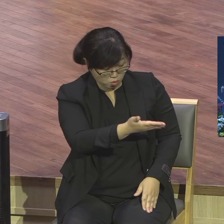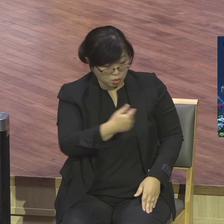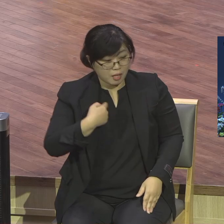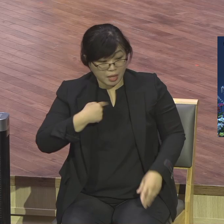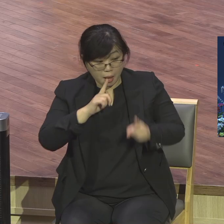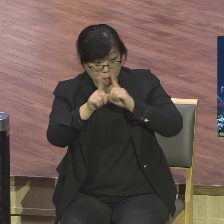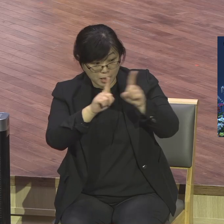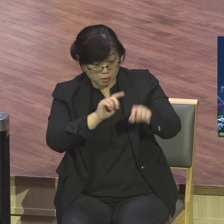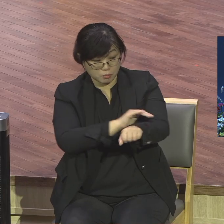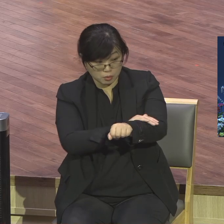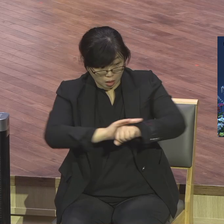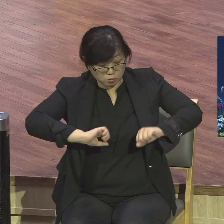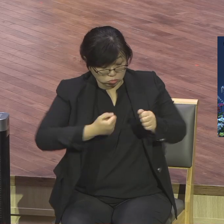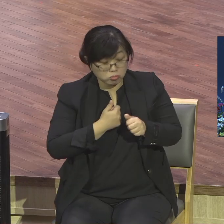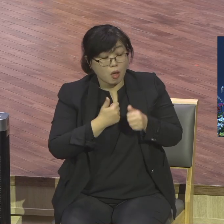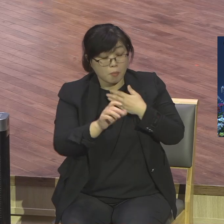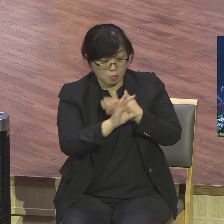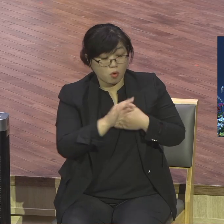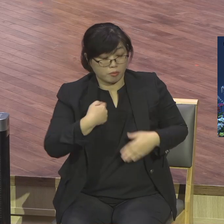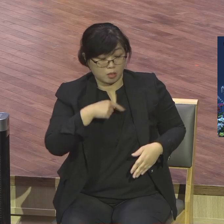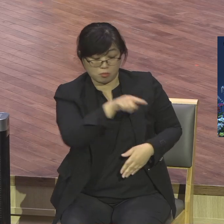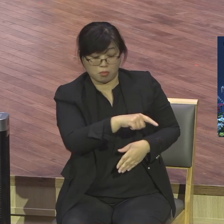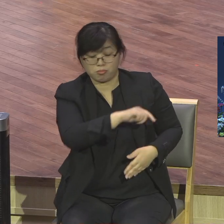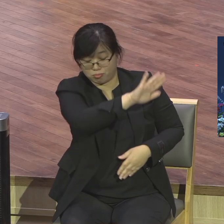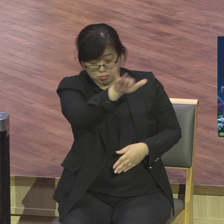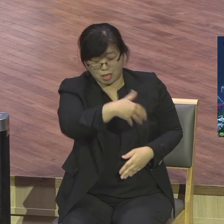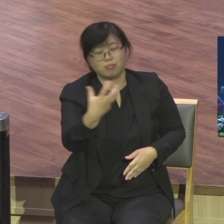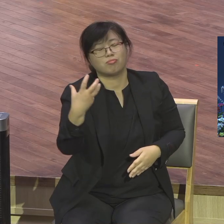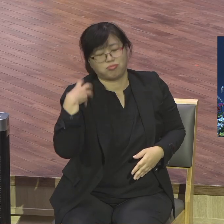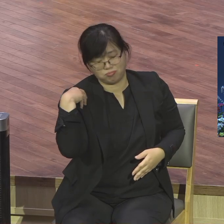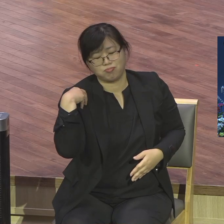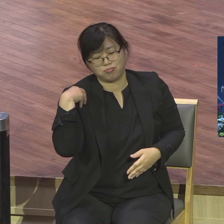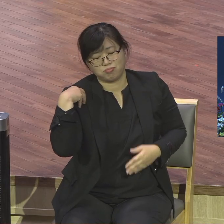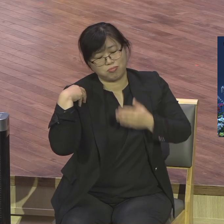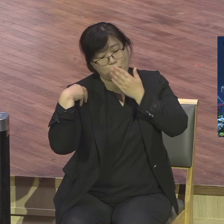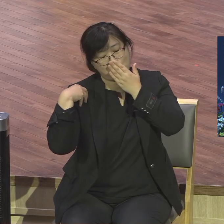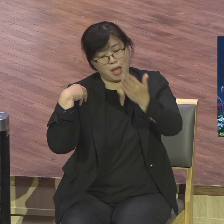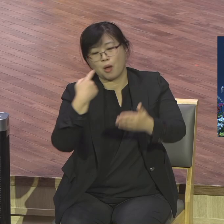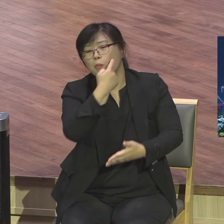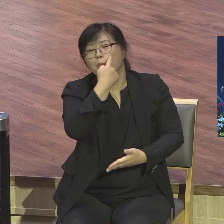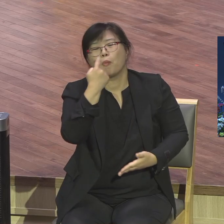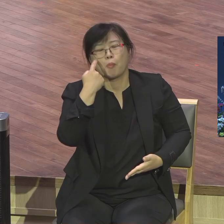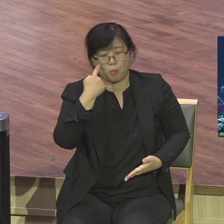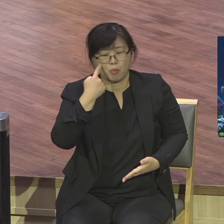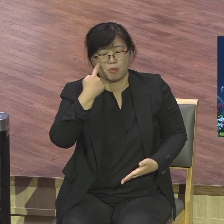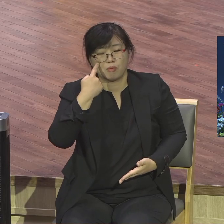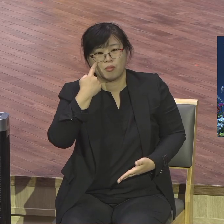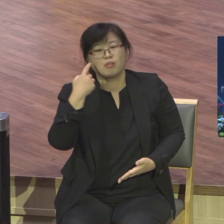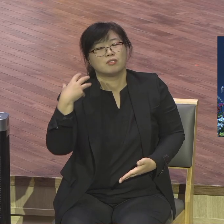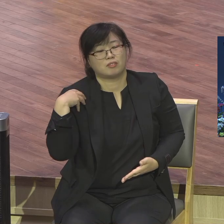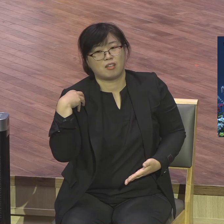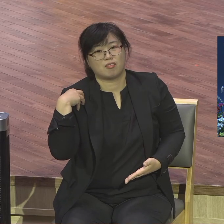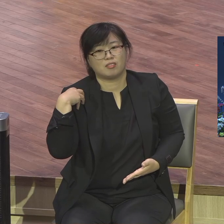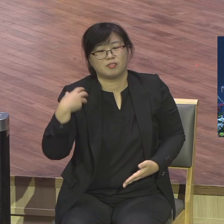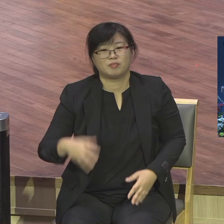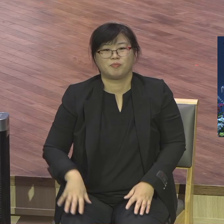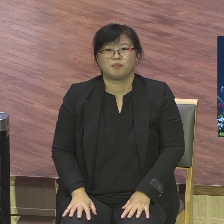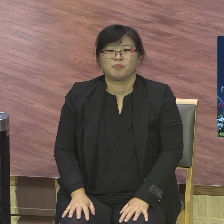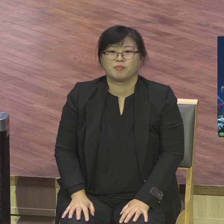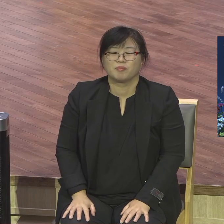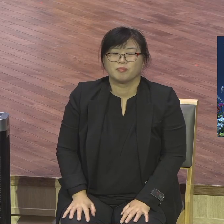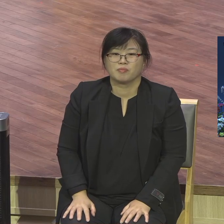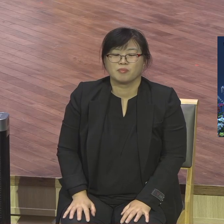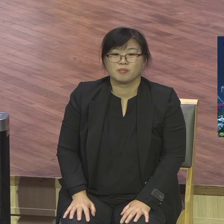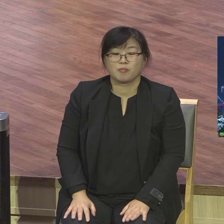그것도요 신문기 11장 12제로 연초부터 연말까지 그랬어요 12제를 보시면